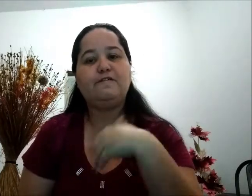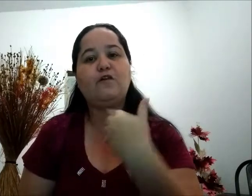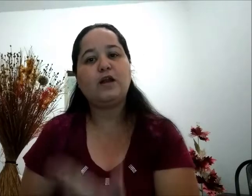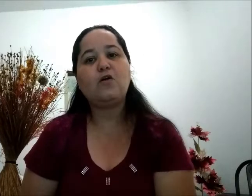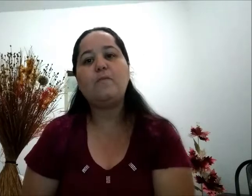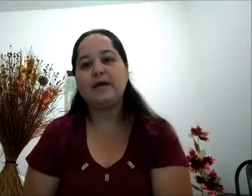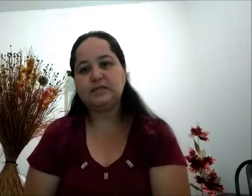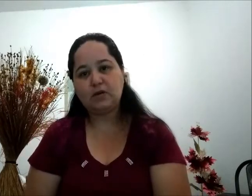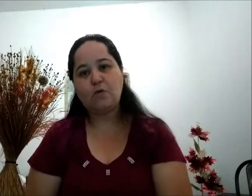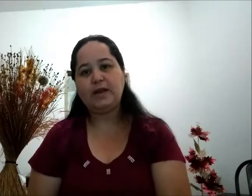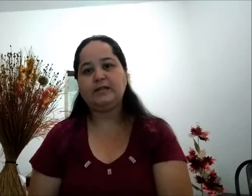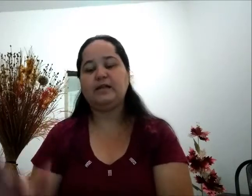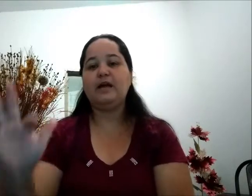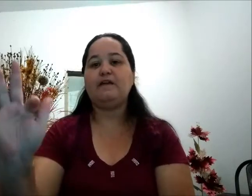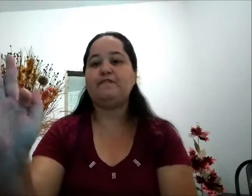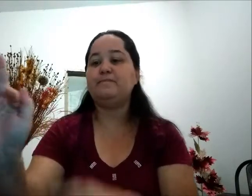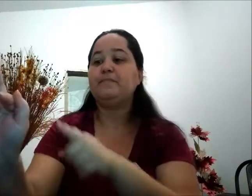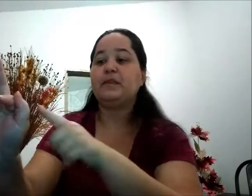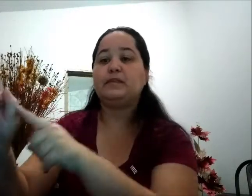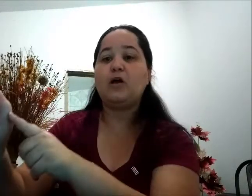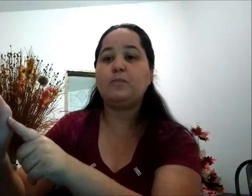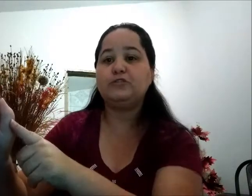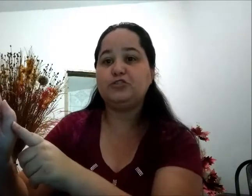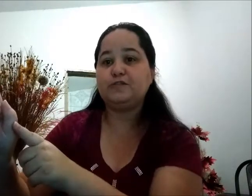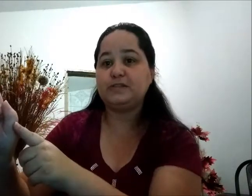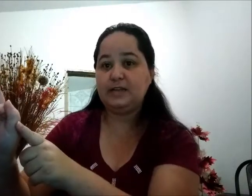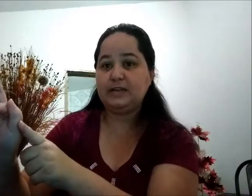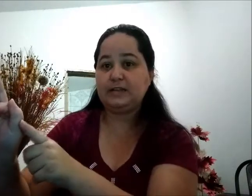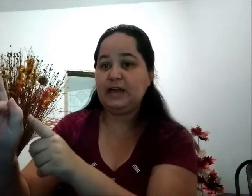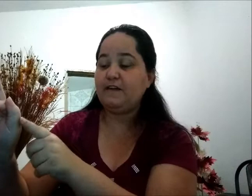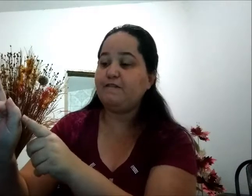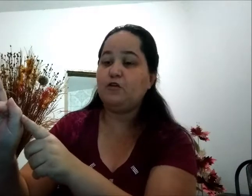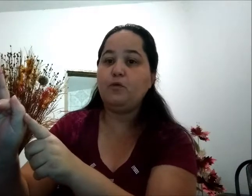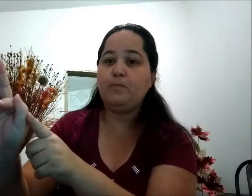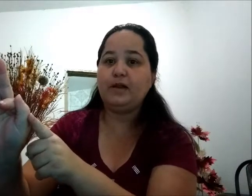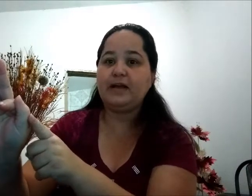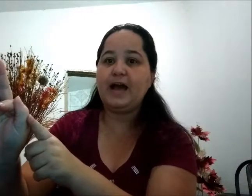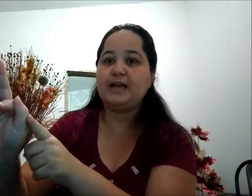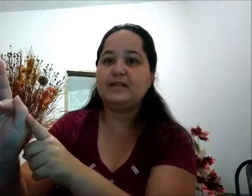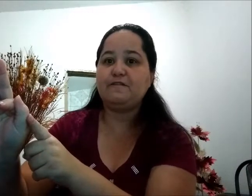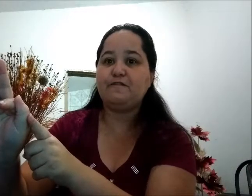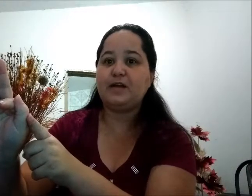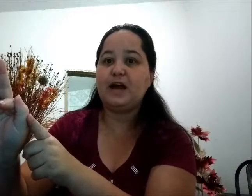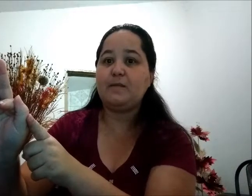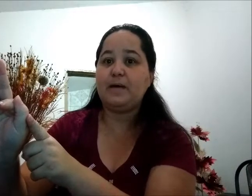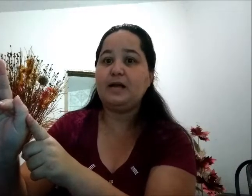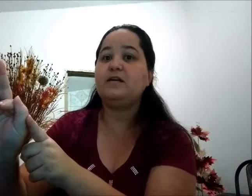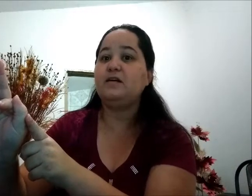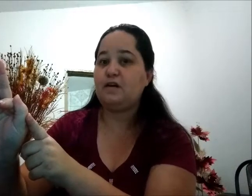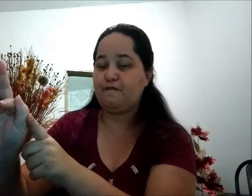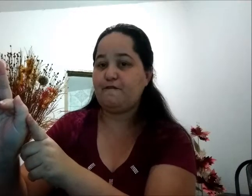Fora começa com a letra F. Então, para a gente fazer a letra F, o polegar deve ficar para